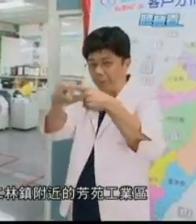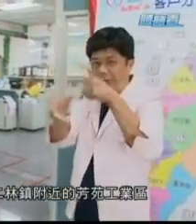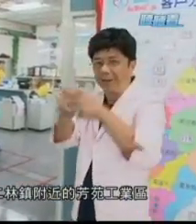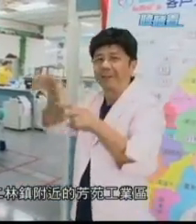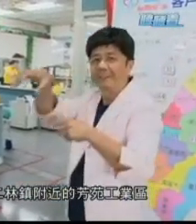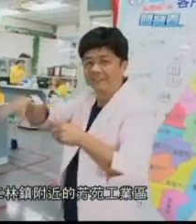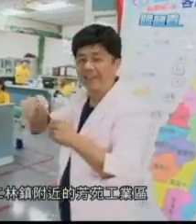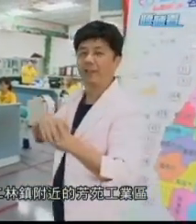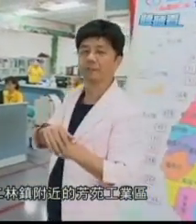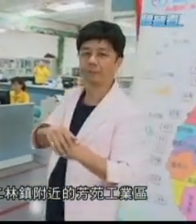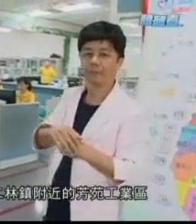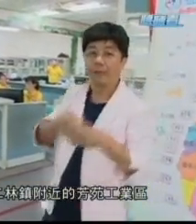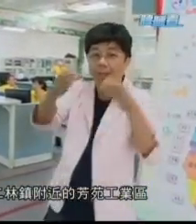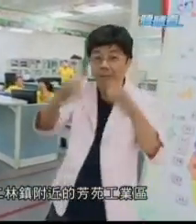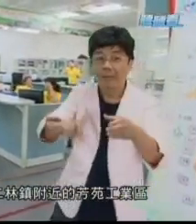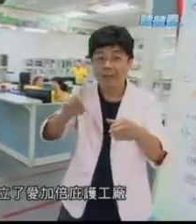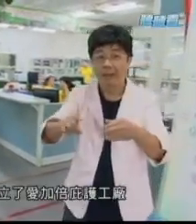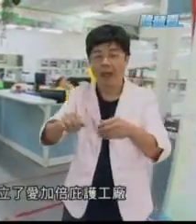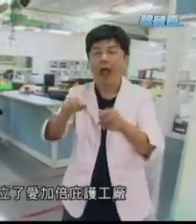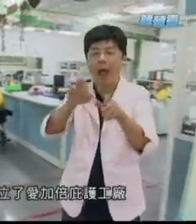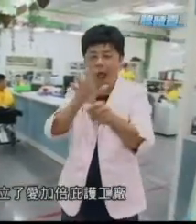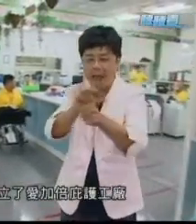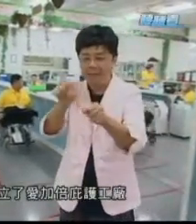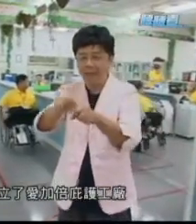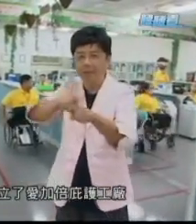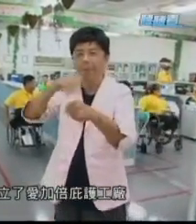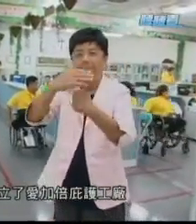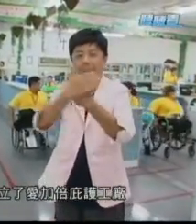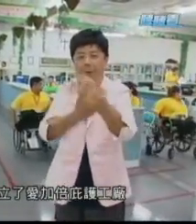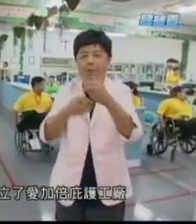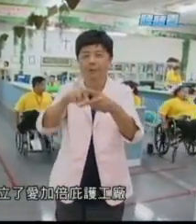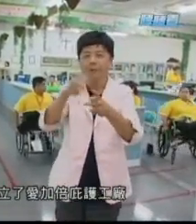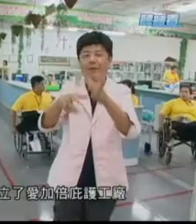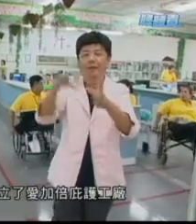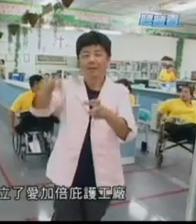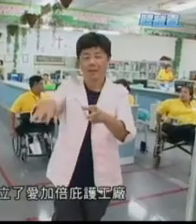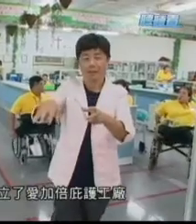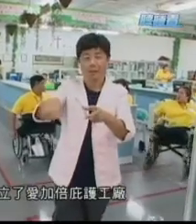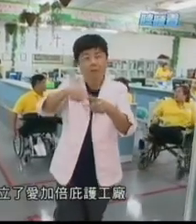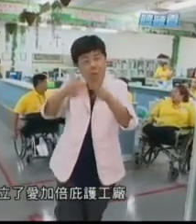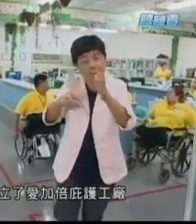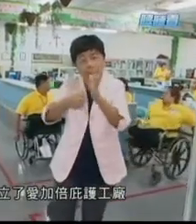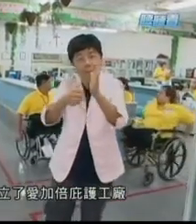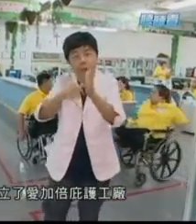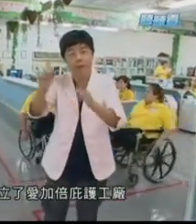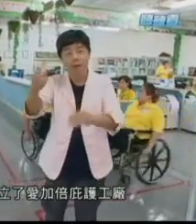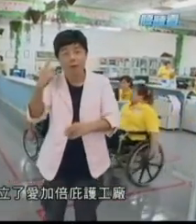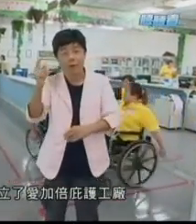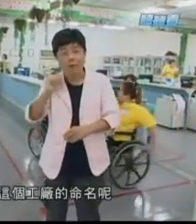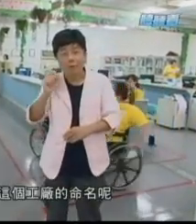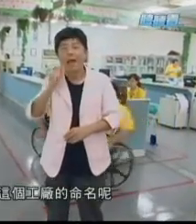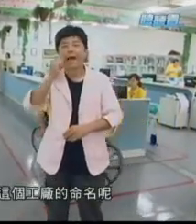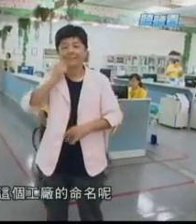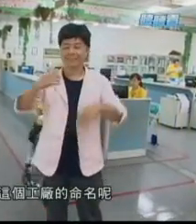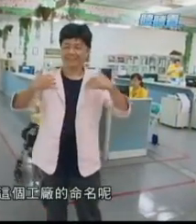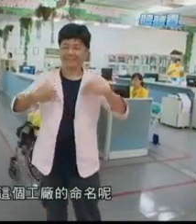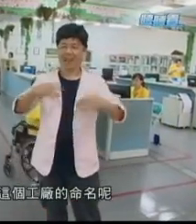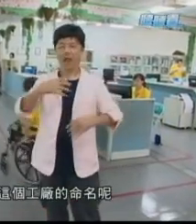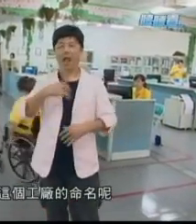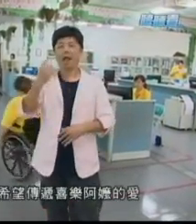业区成立了爱加倍庇护工厂。这个工厂的命名呢，就是